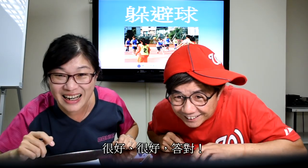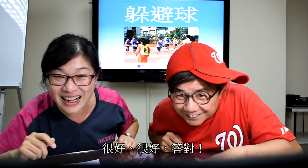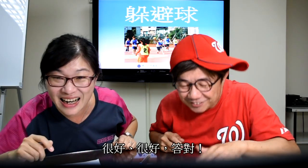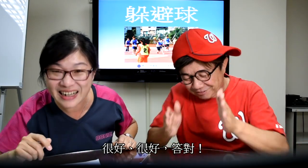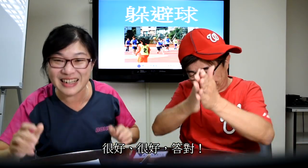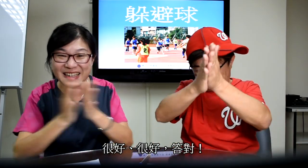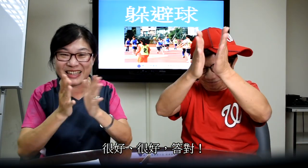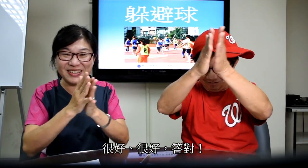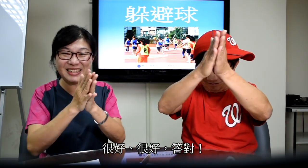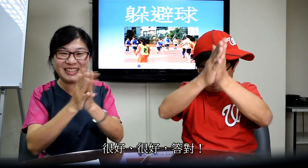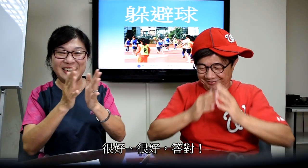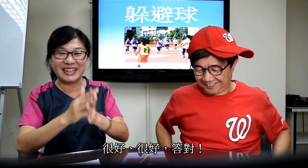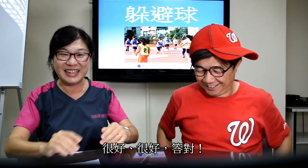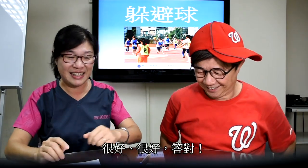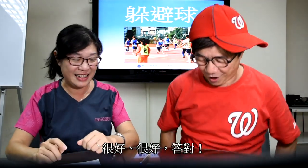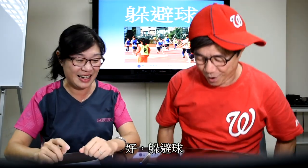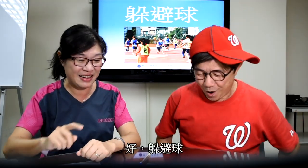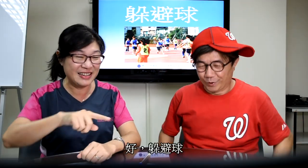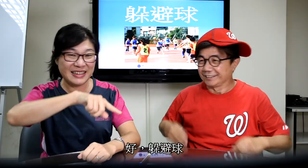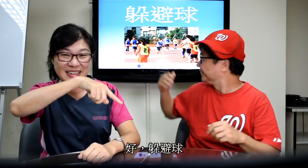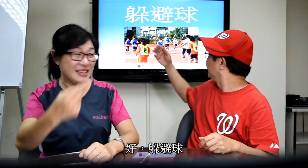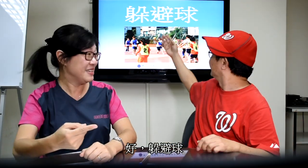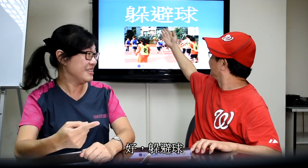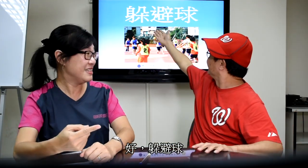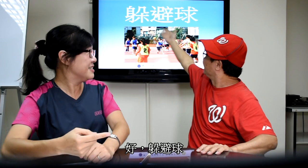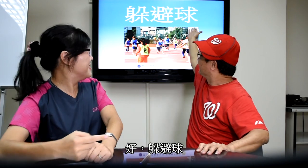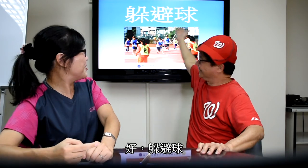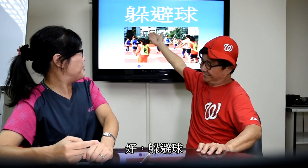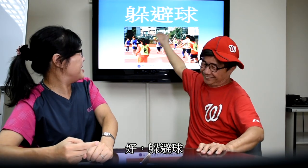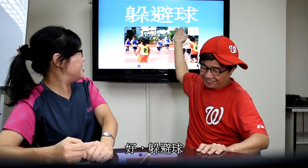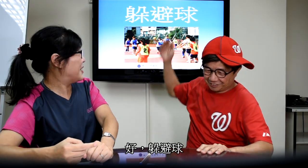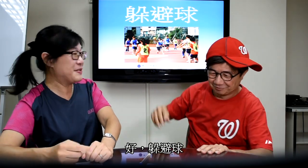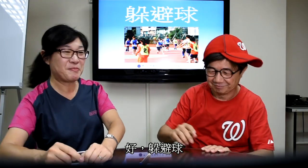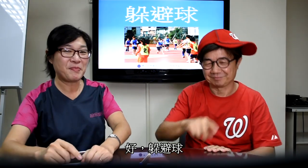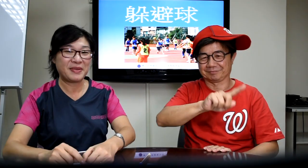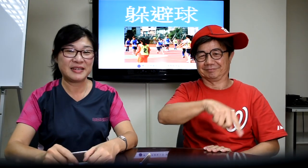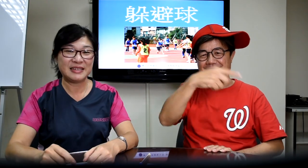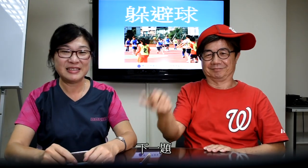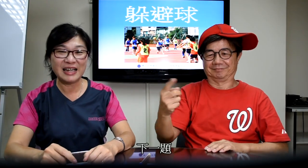很好，很好，答对。好。躲避球，下一